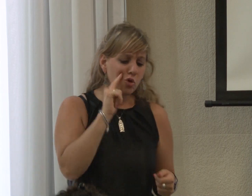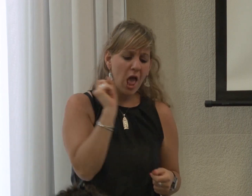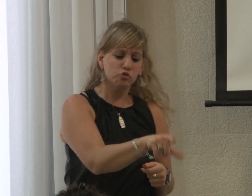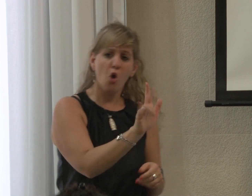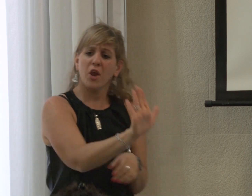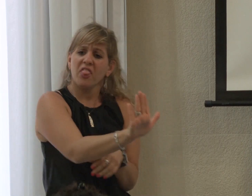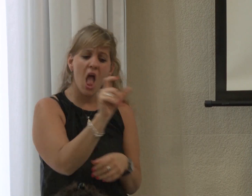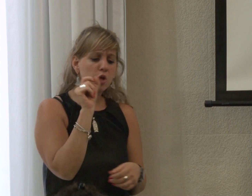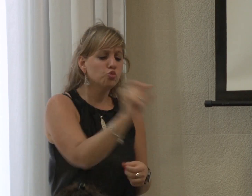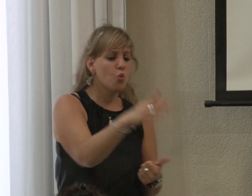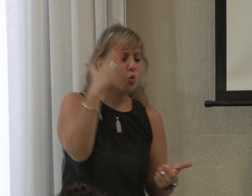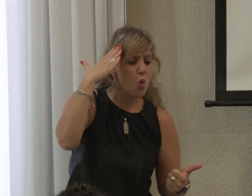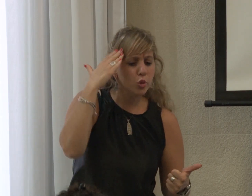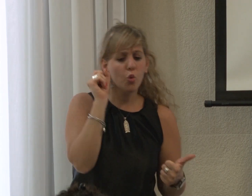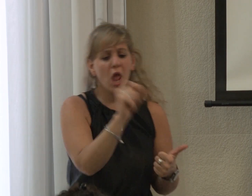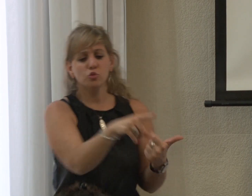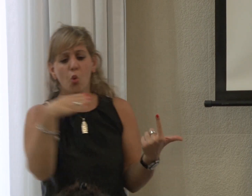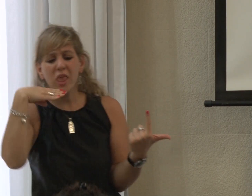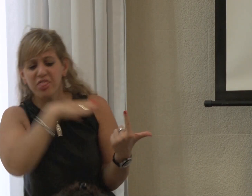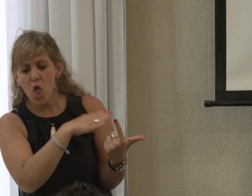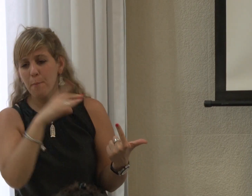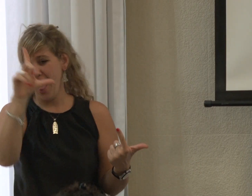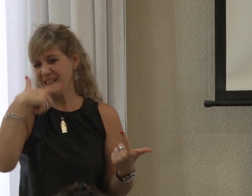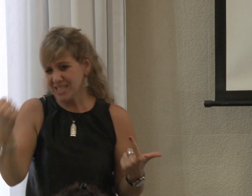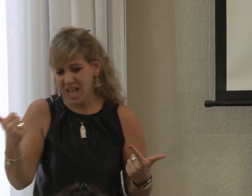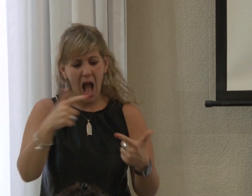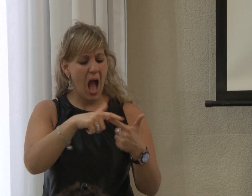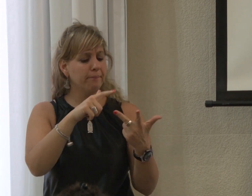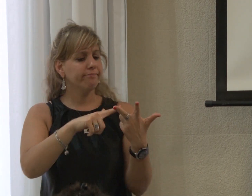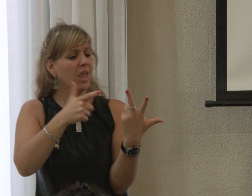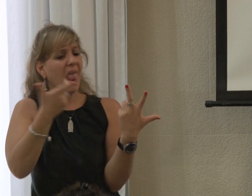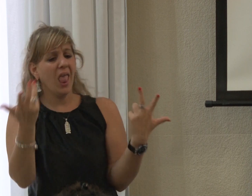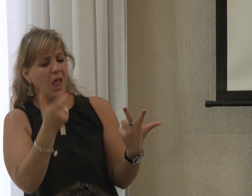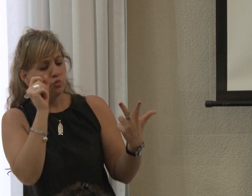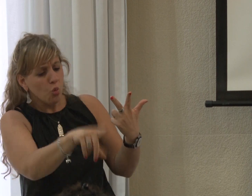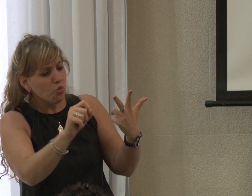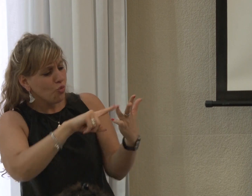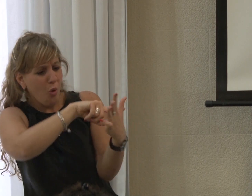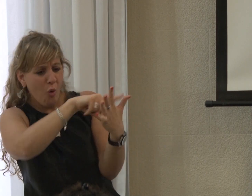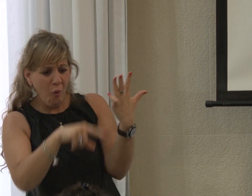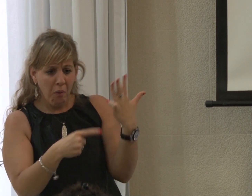sordas se decretó que las personas sordas no podían usar la lengua de señas, que